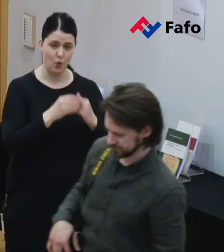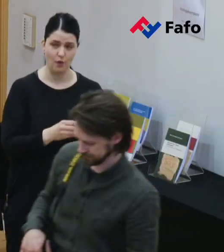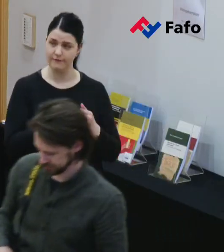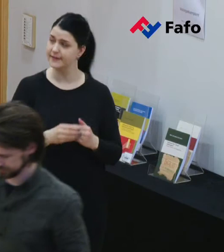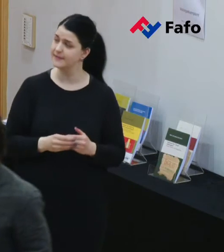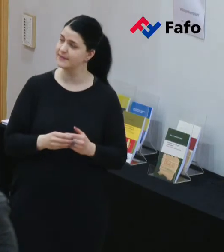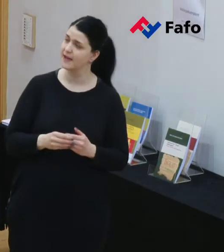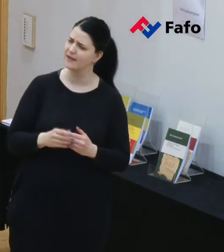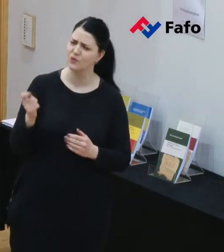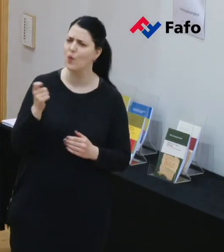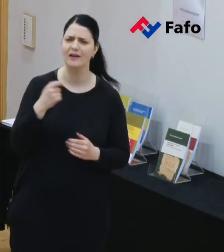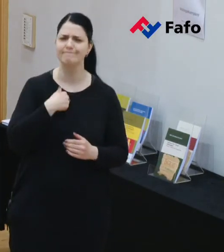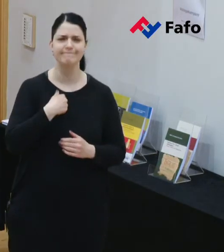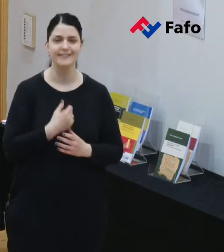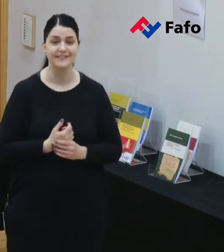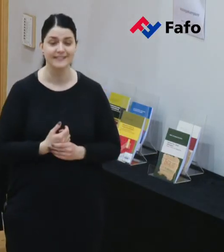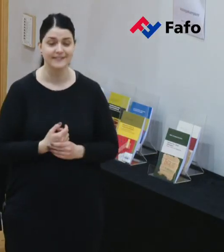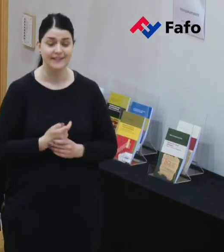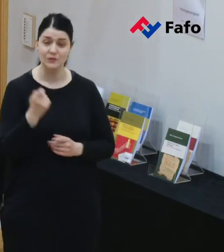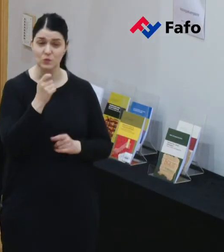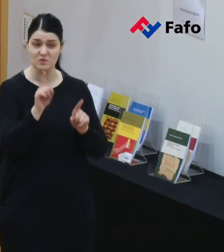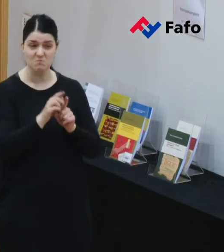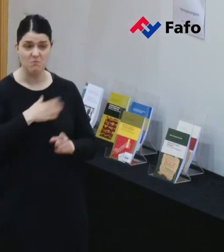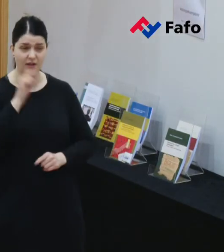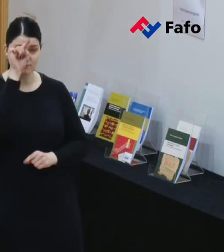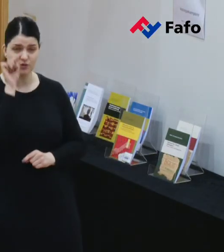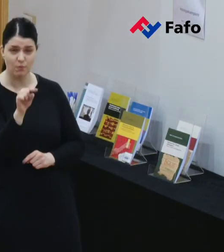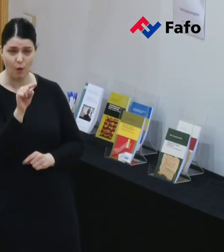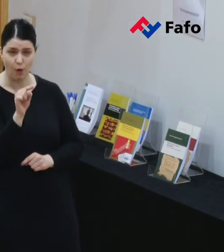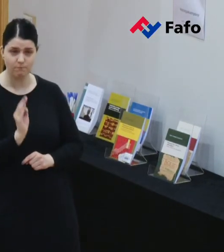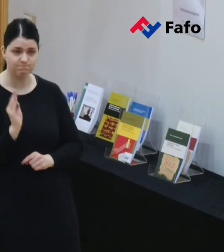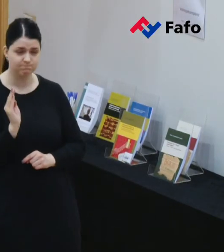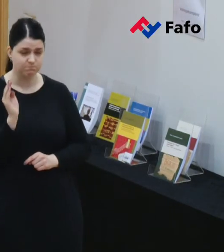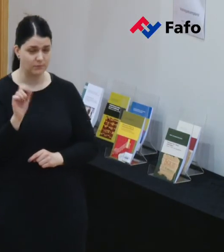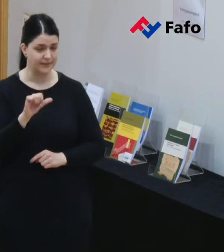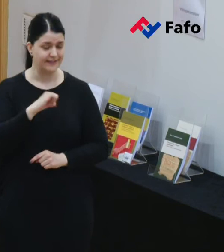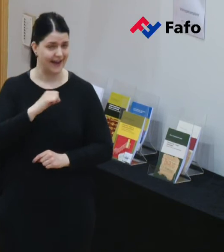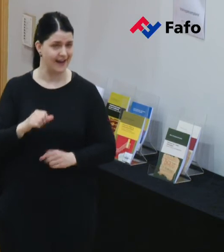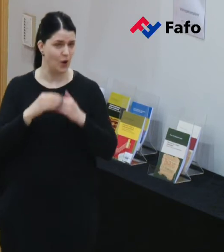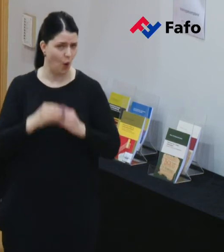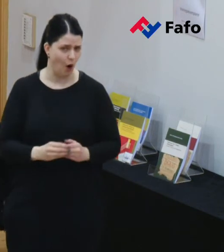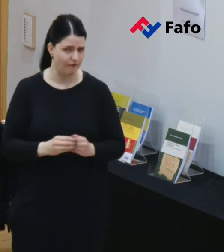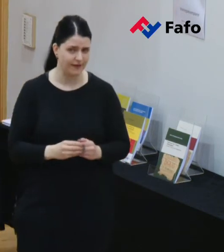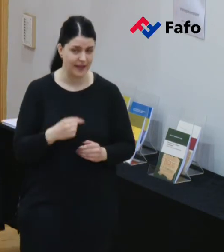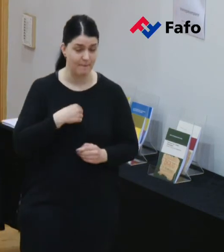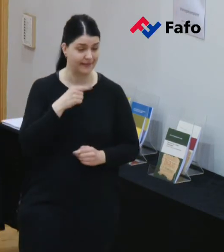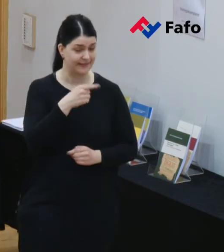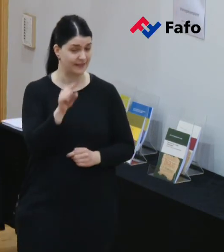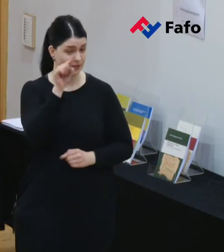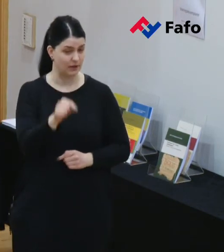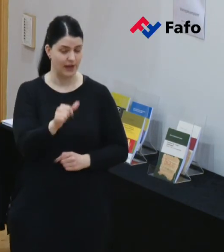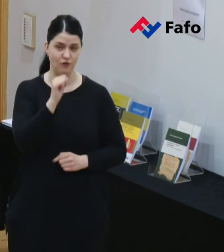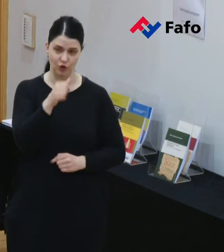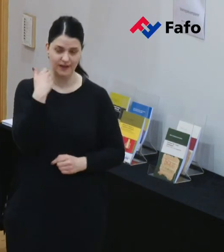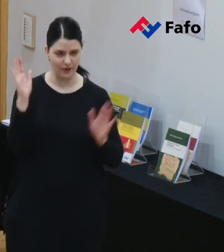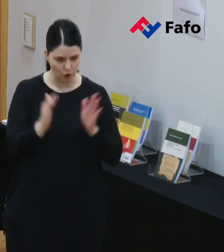eller et eller annet. Det noen som har et spørsmål? Siden vi lovte, så skal jeg åpne for det, men det må være både kort og